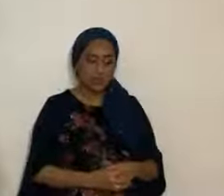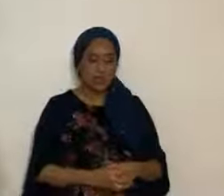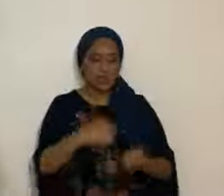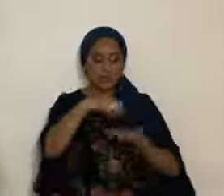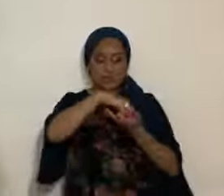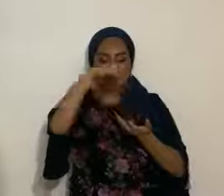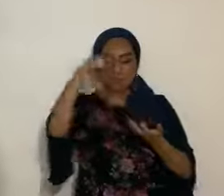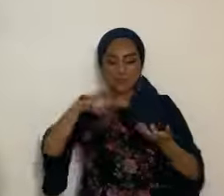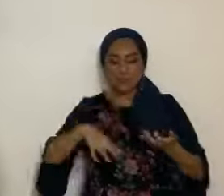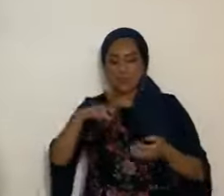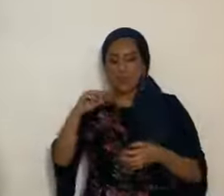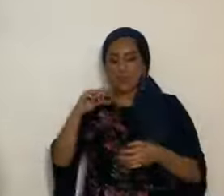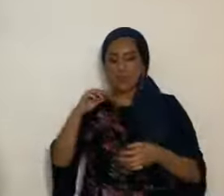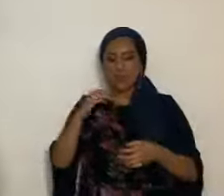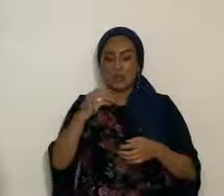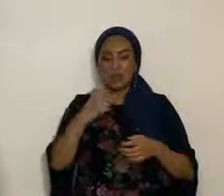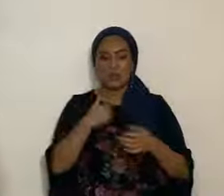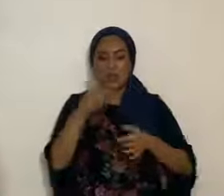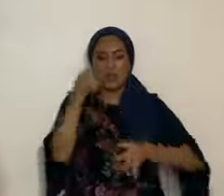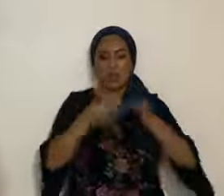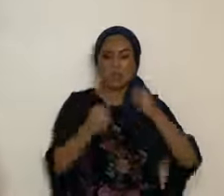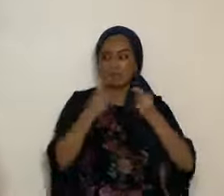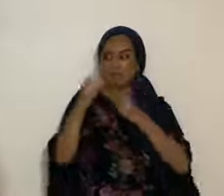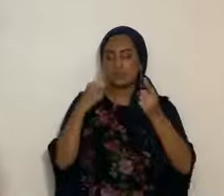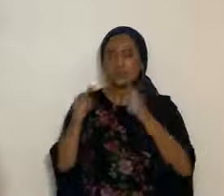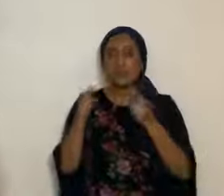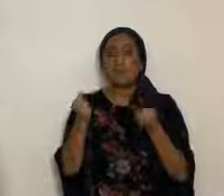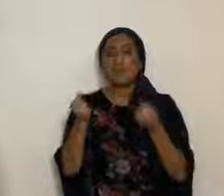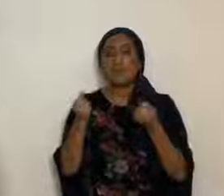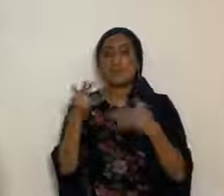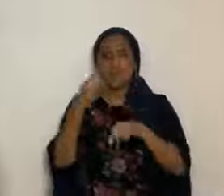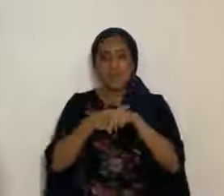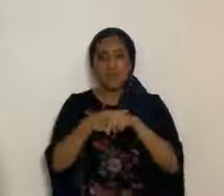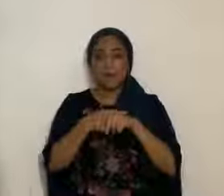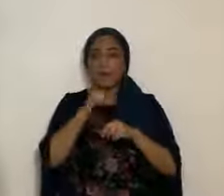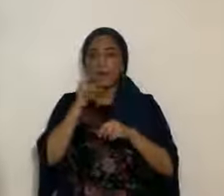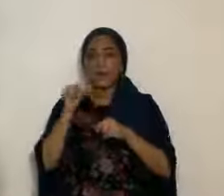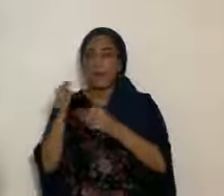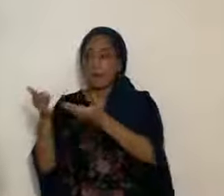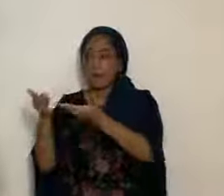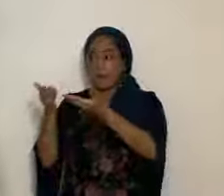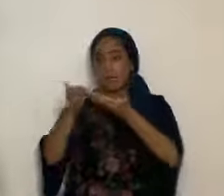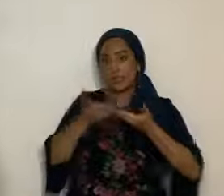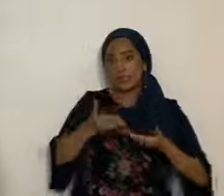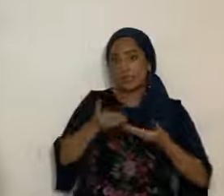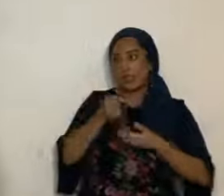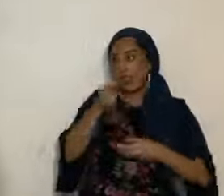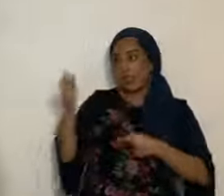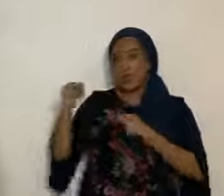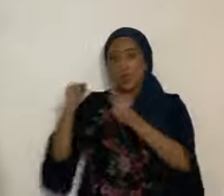nosotros esa actitud, que muchas veces, lejos de atraer a aquellos que están lastimados, los